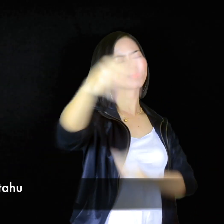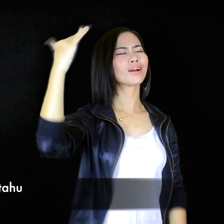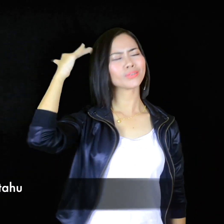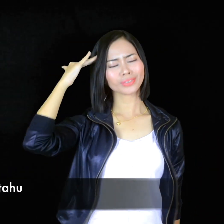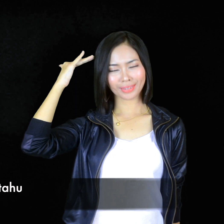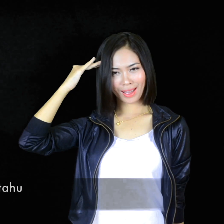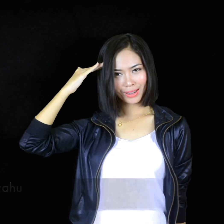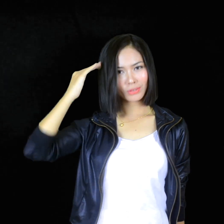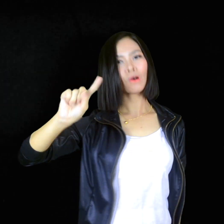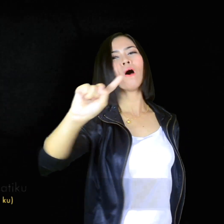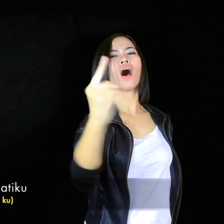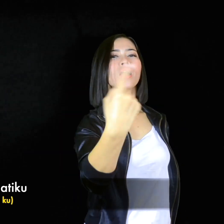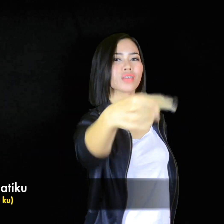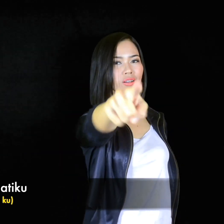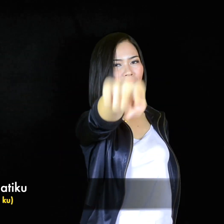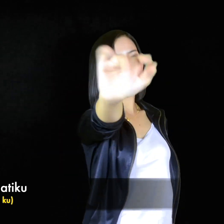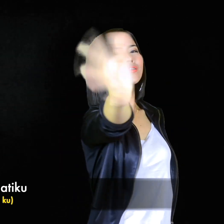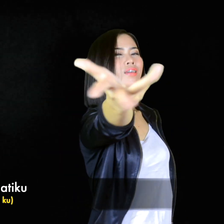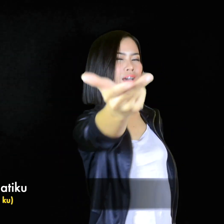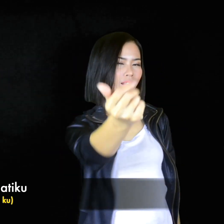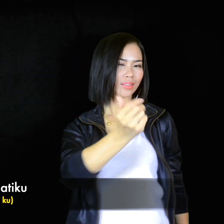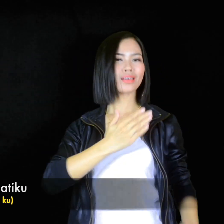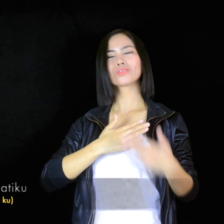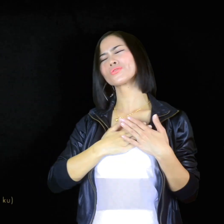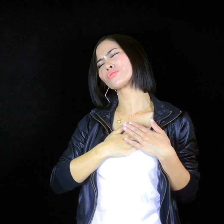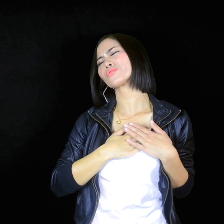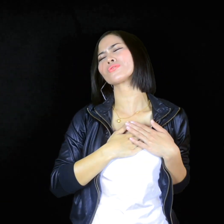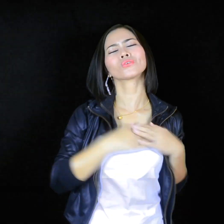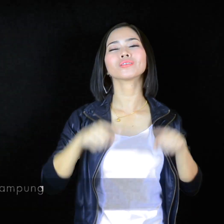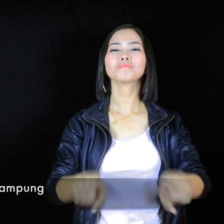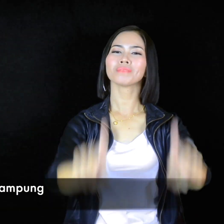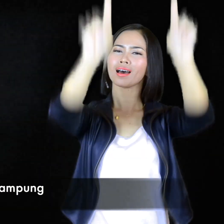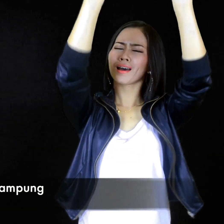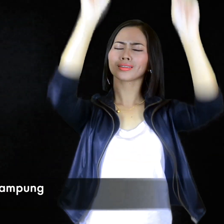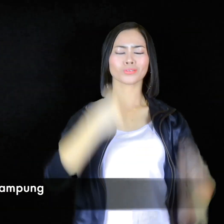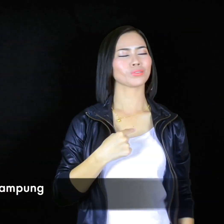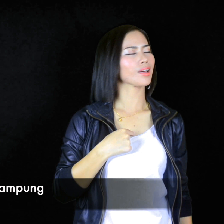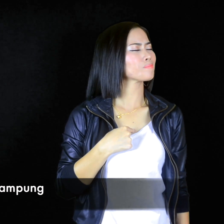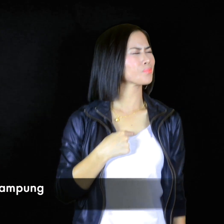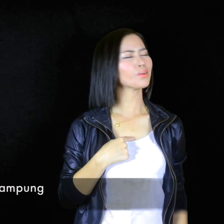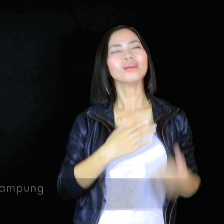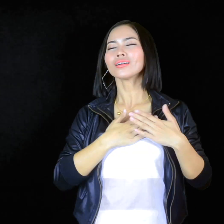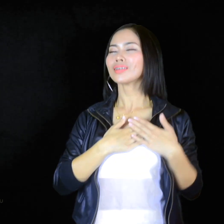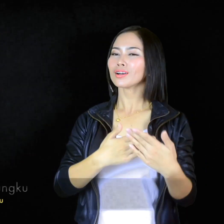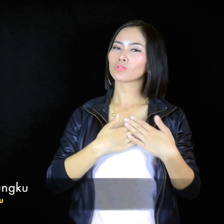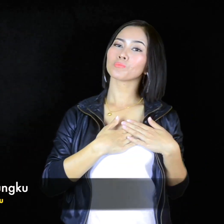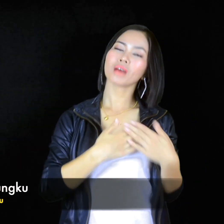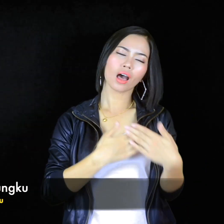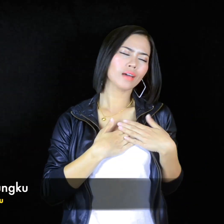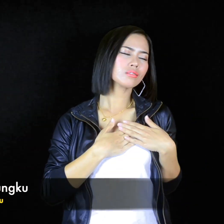harap kau tahu Hanya kau di hatiku Tak dapat ku tampung